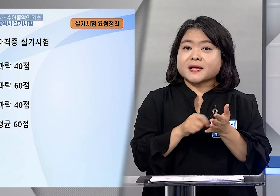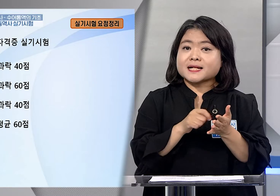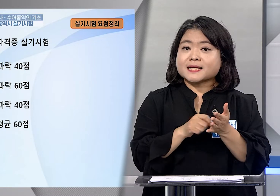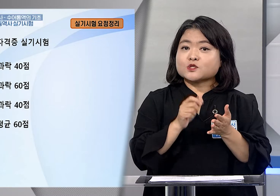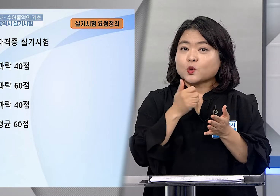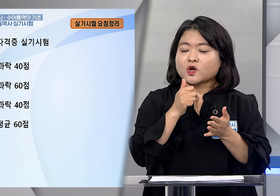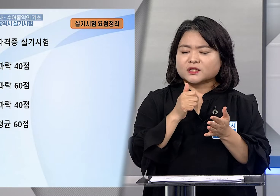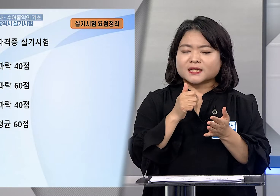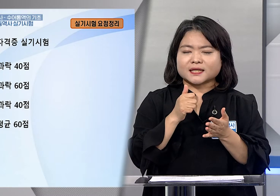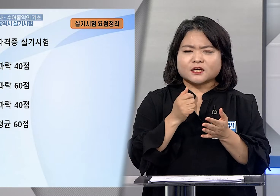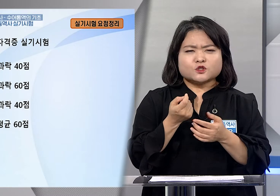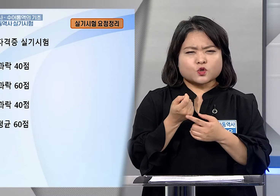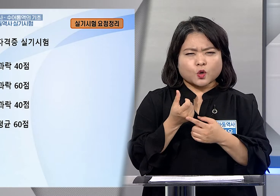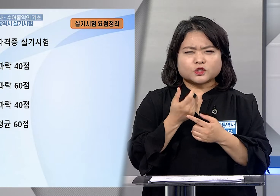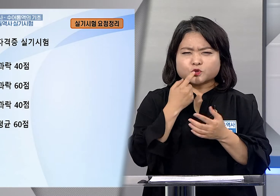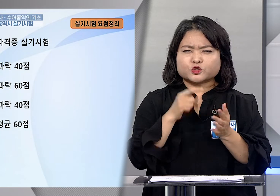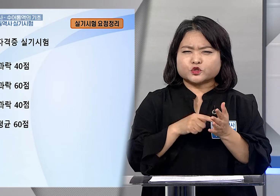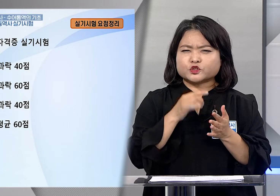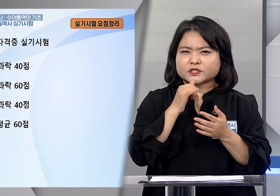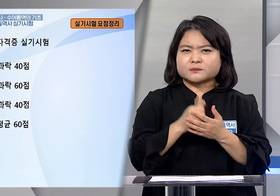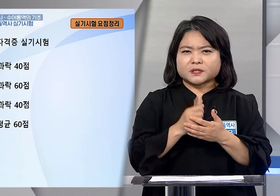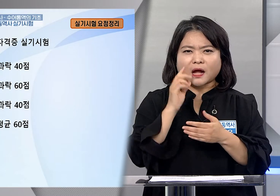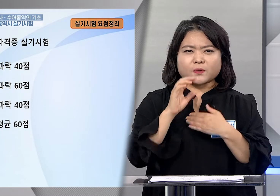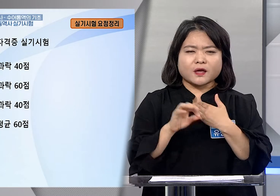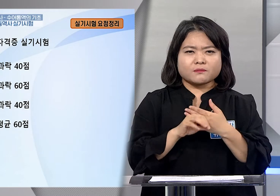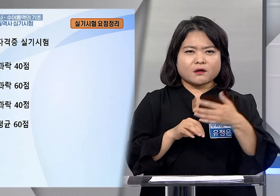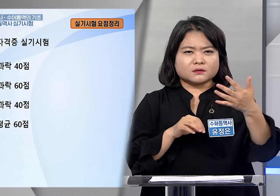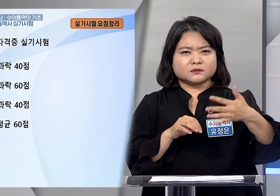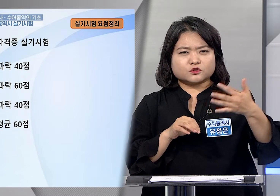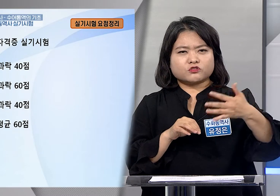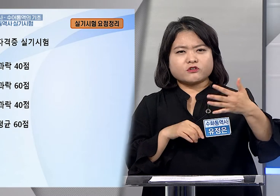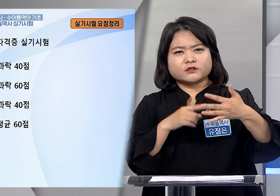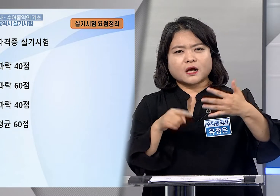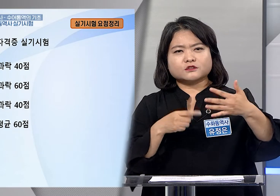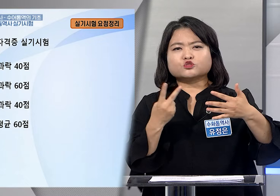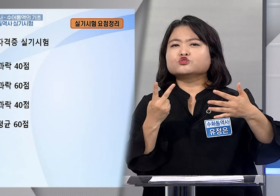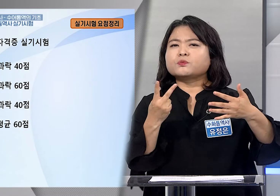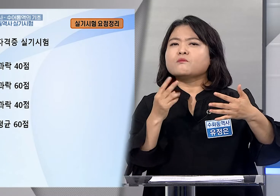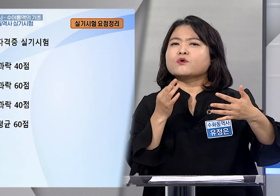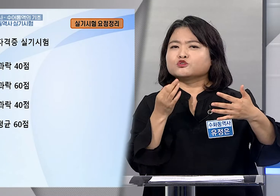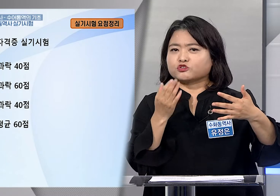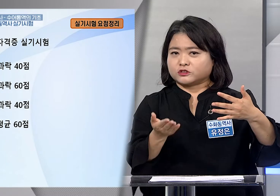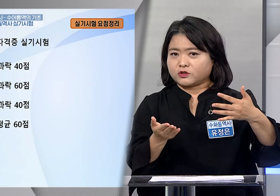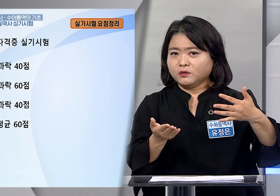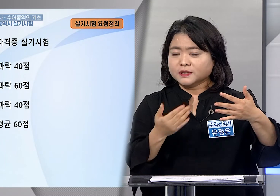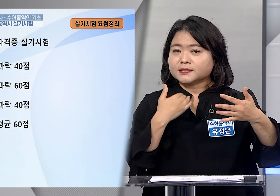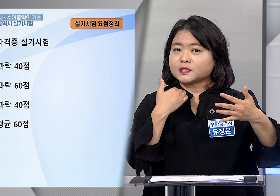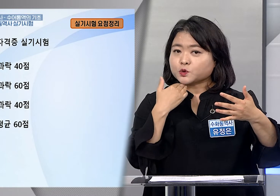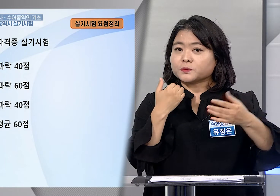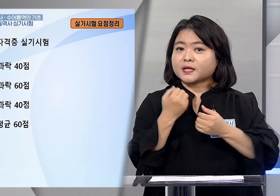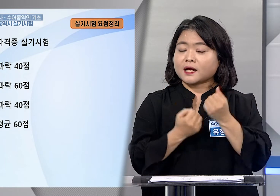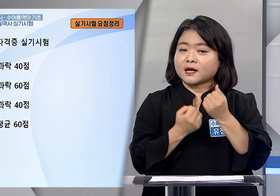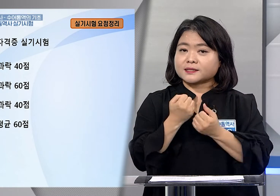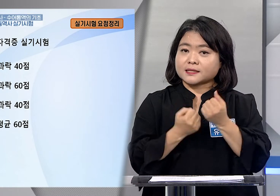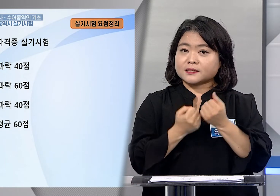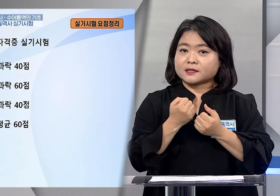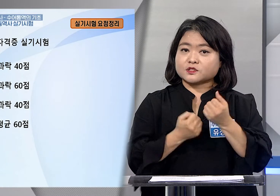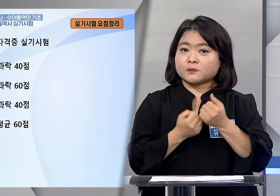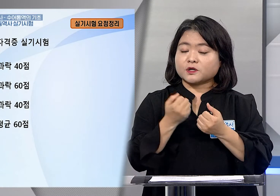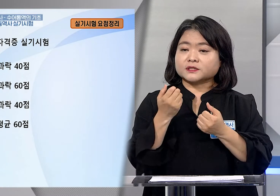필기 통역이 조금 쉬울 수 있습니다. 왜냐하면 수어 영상을 2번 보여주거든요. 제가 좀 이따가 자세하게 설명을